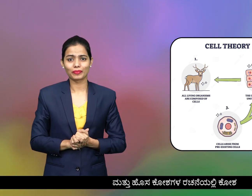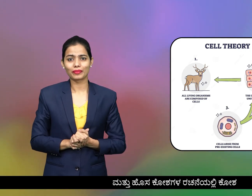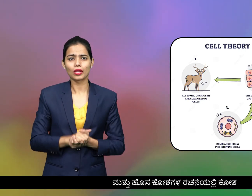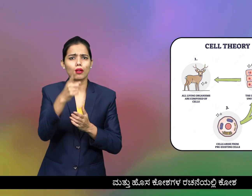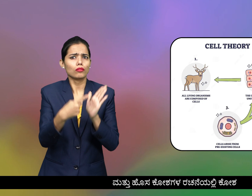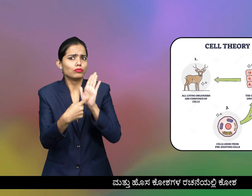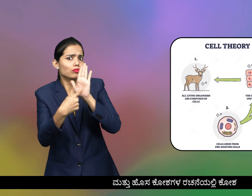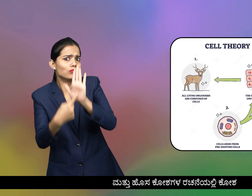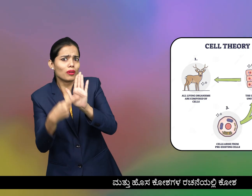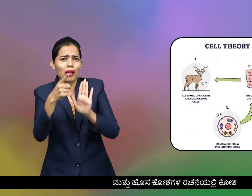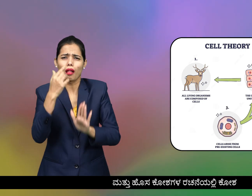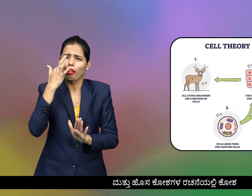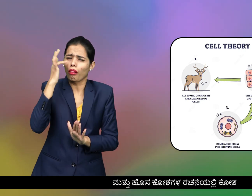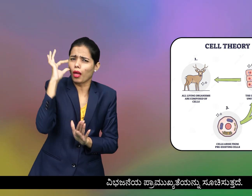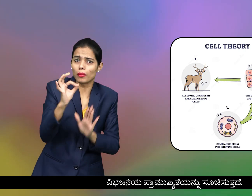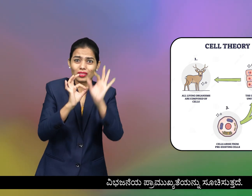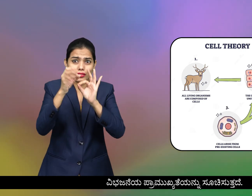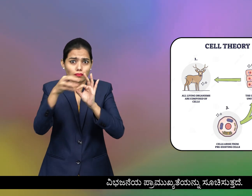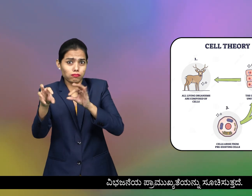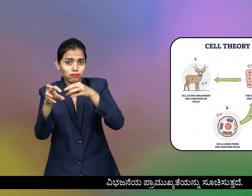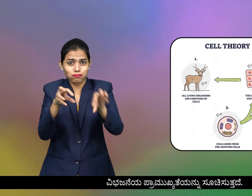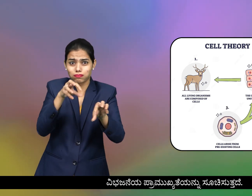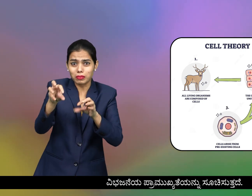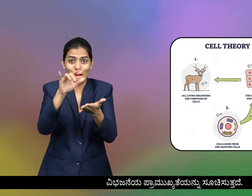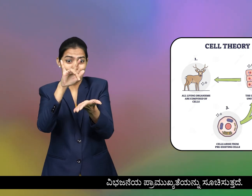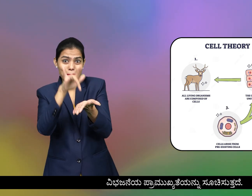ಮತ್ತು ಹೊಸ ಕೋಶಗಳ ರಚನೆಯಲ್ಲಿ ಕೋಶ ವಿಭಜನೆಯ ಪ್ರಾಮುಖ್ಯತೆಯನ್ನ ಸೂಚಿಸುತ್ತದೆ.